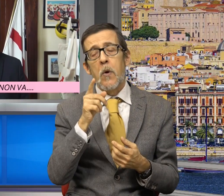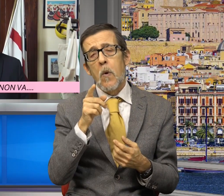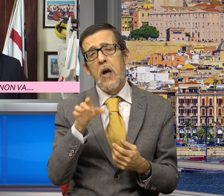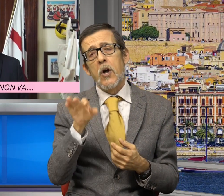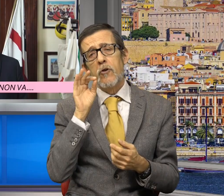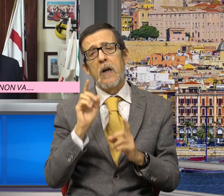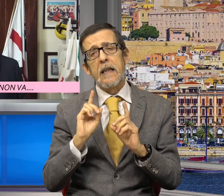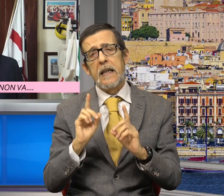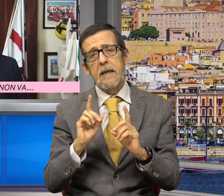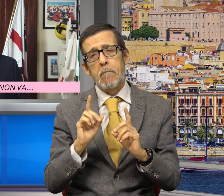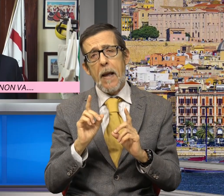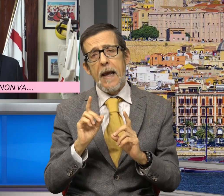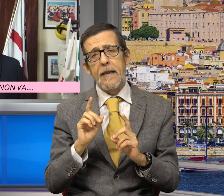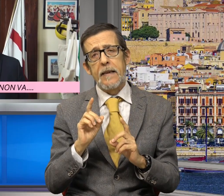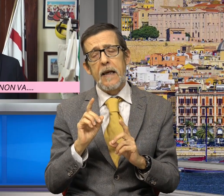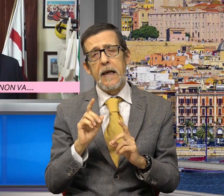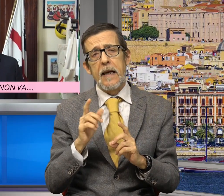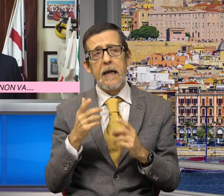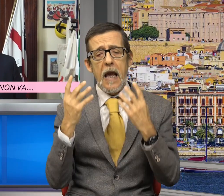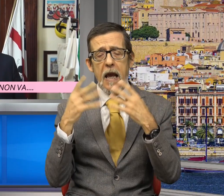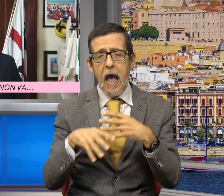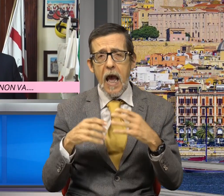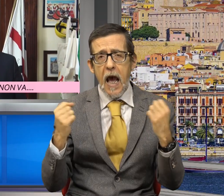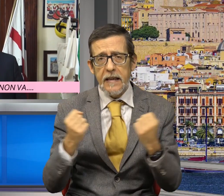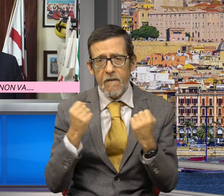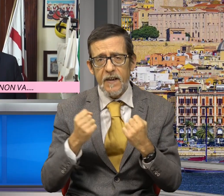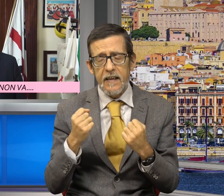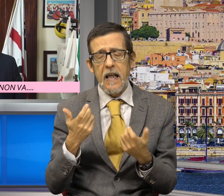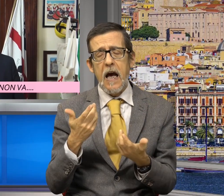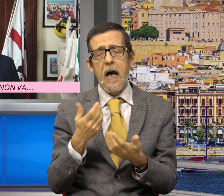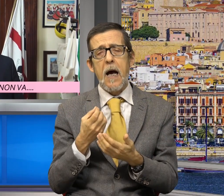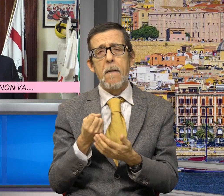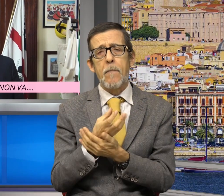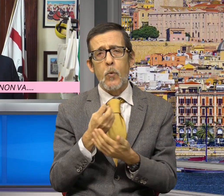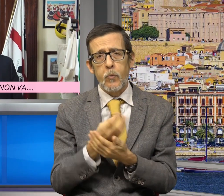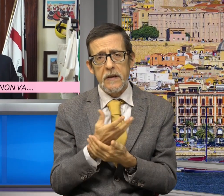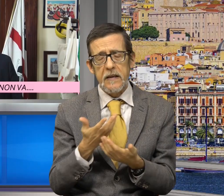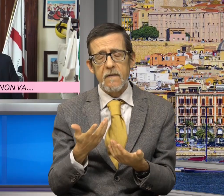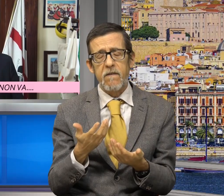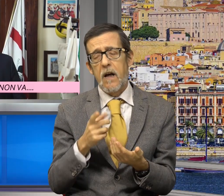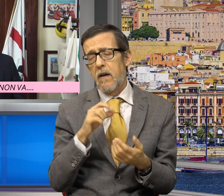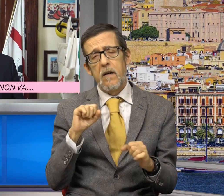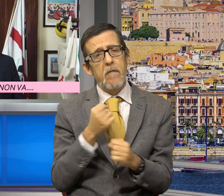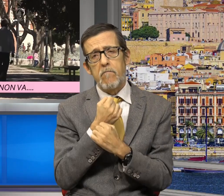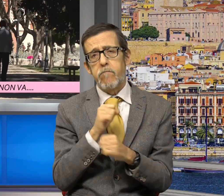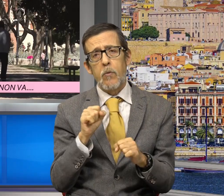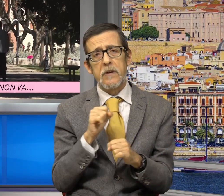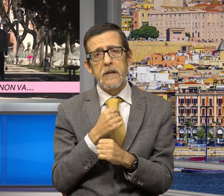attività produttive, commerciali, tenendo conto che non si può avere in una città, in una